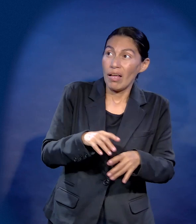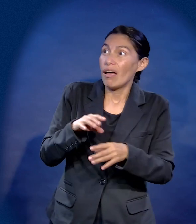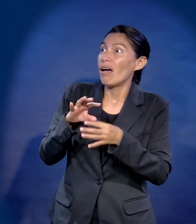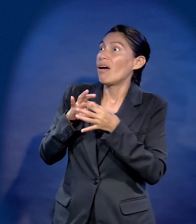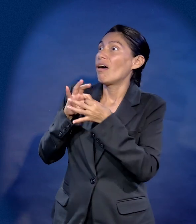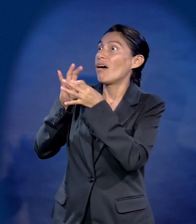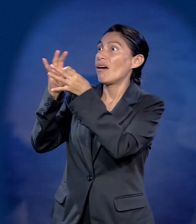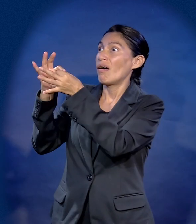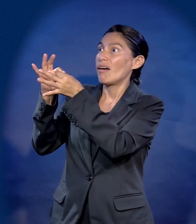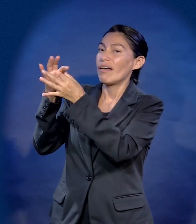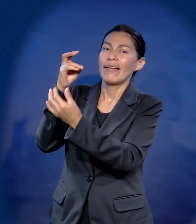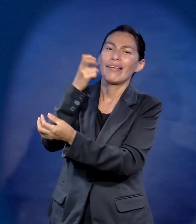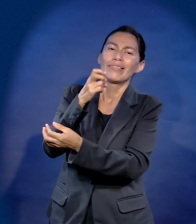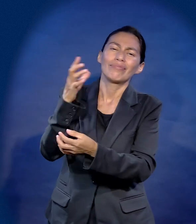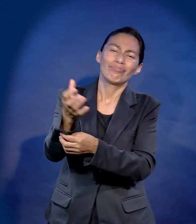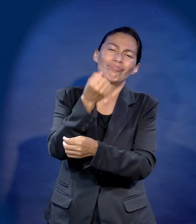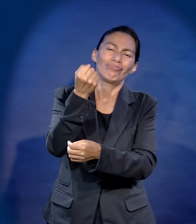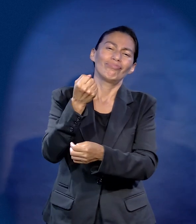hallará.